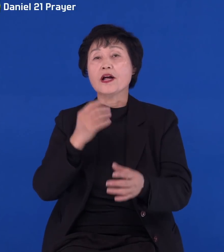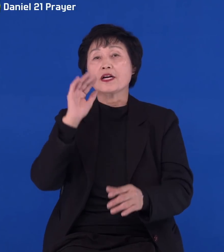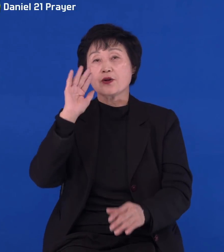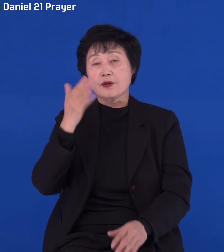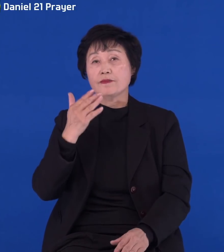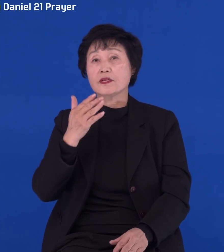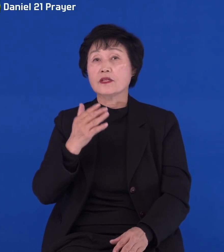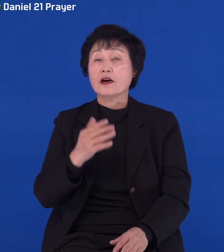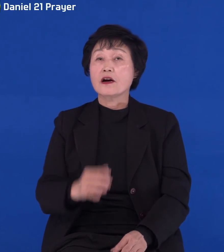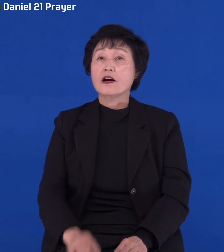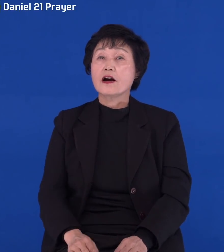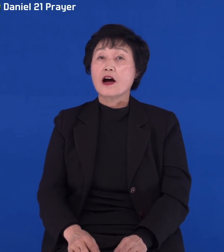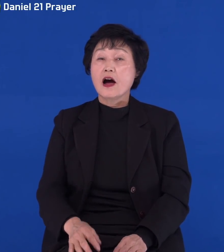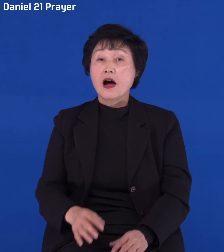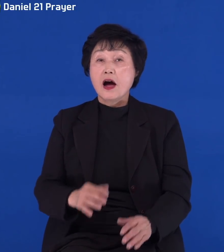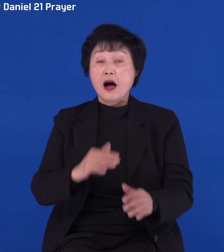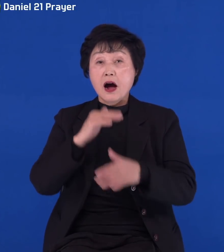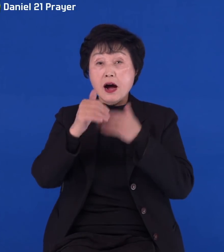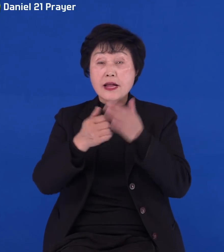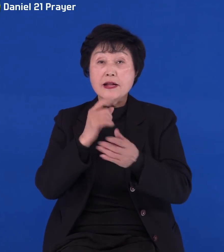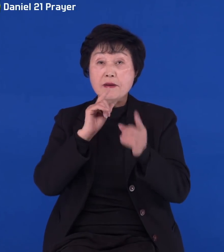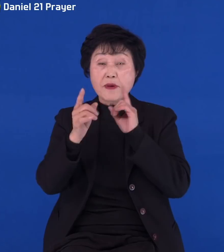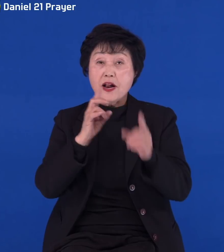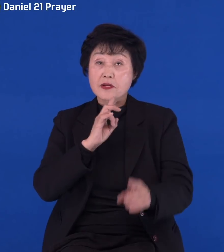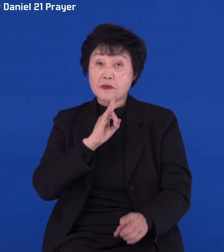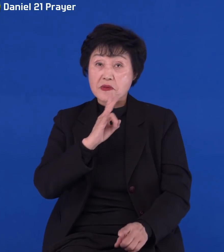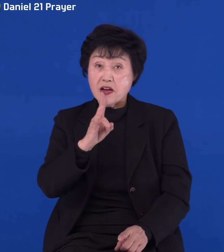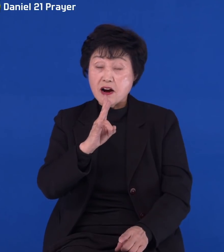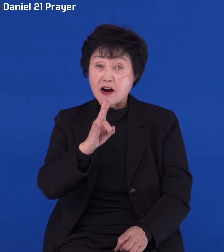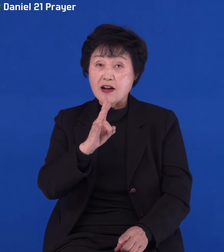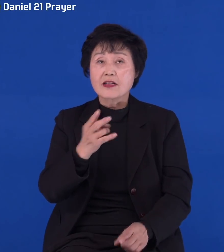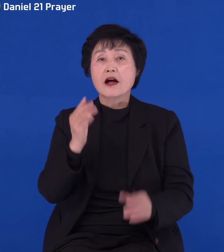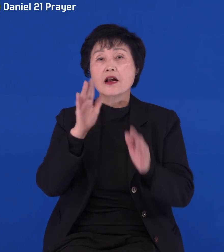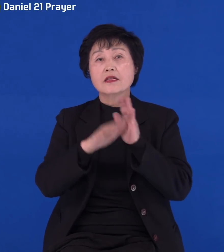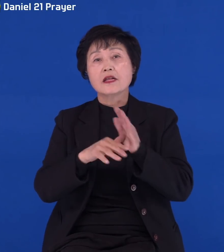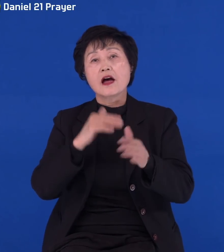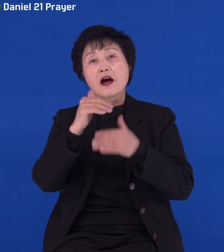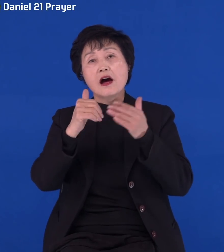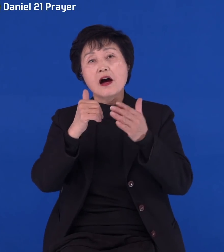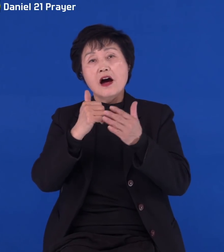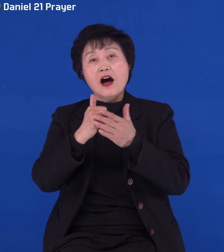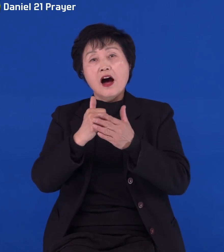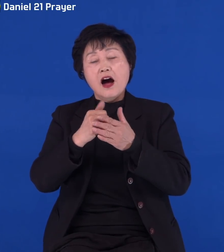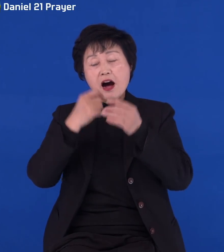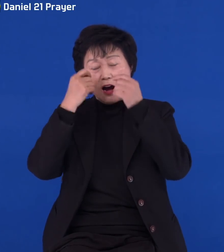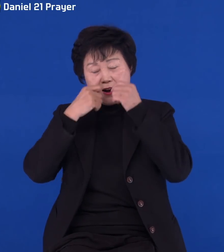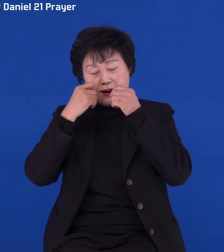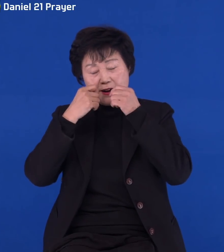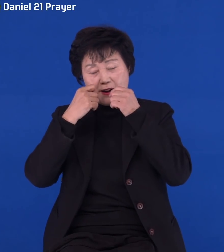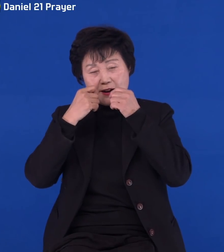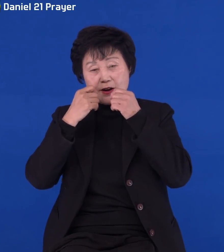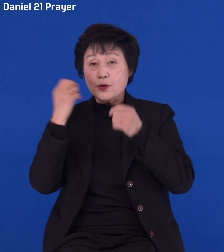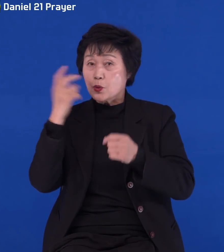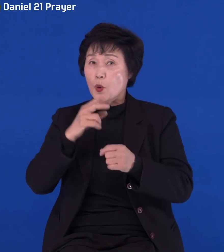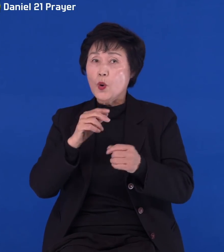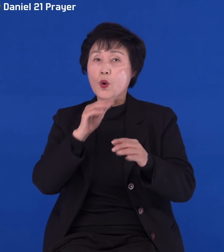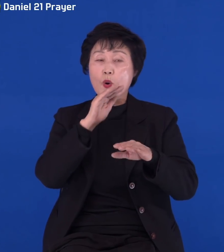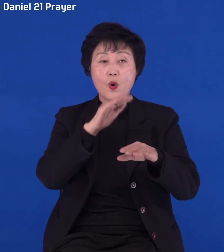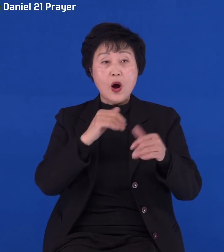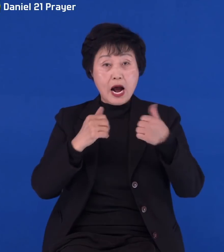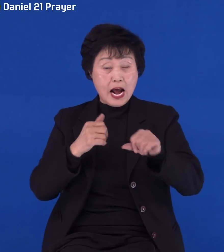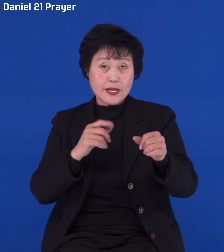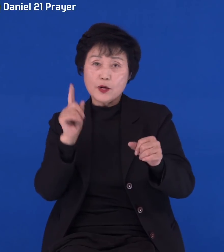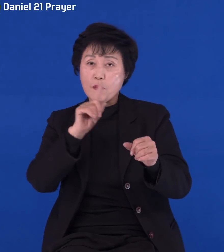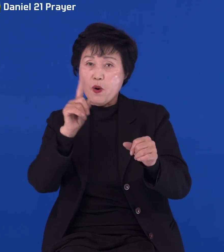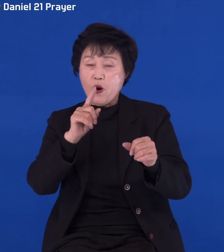애원했더니 어머니가 펑펑 운 거예요. 그리고 나서 이제 주의 음성을 듣는 시간입니다. 막 기록해요. 손자야, 왜 이것을 적니? 아버지가 그랬습니다.